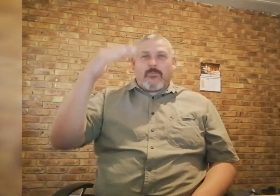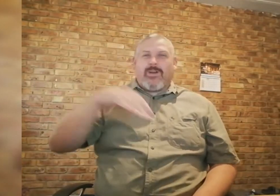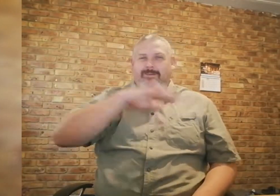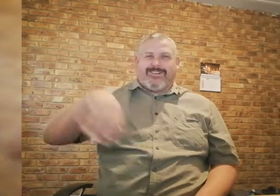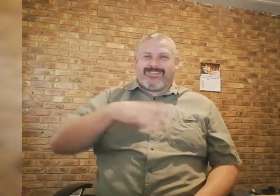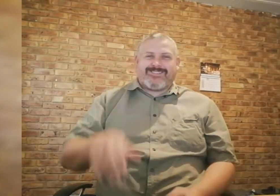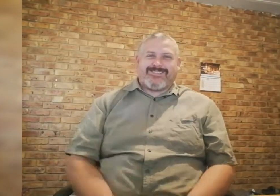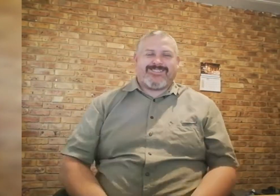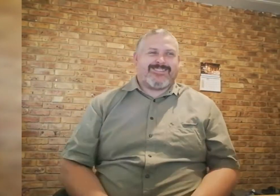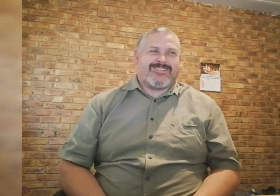Goeiemôre, Emma.